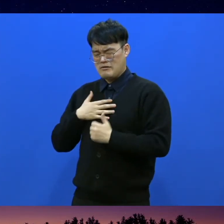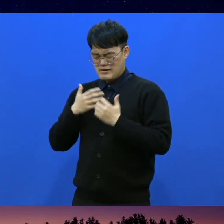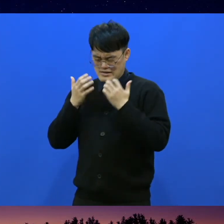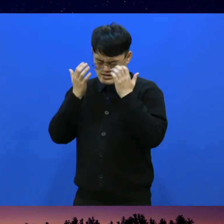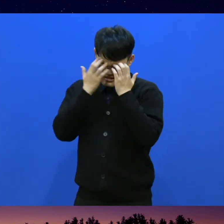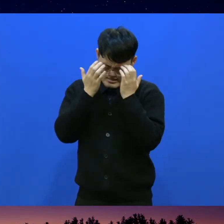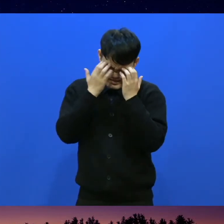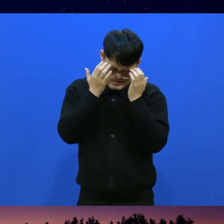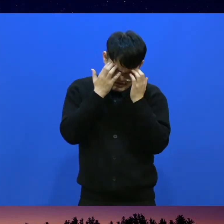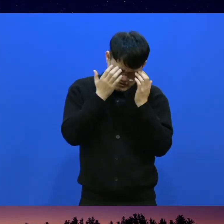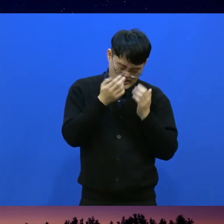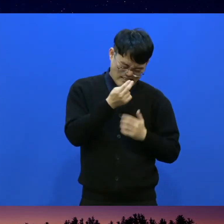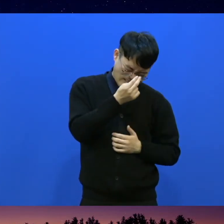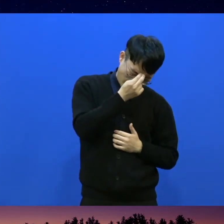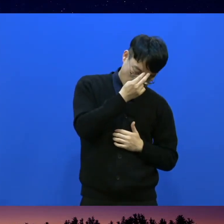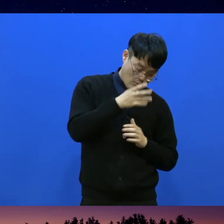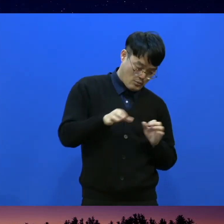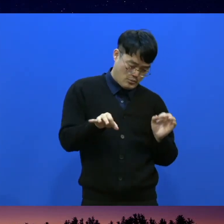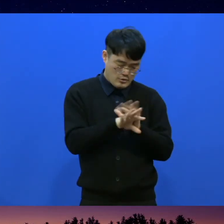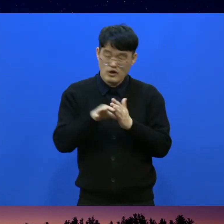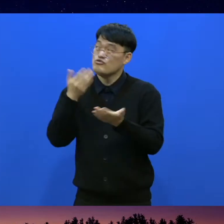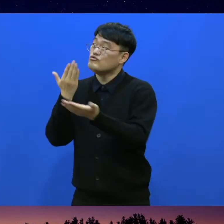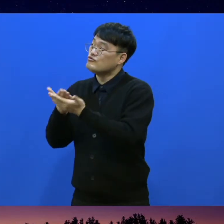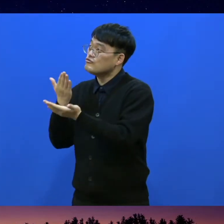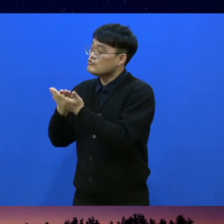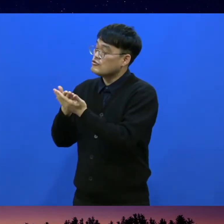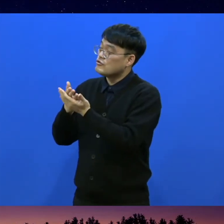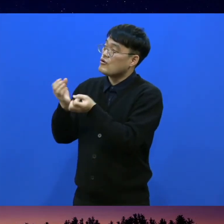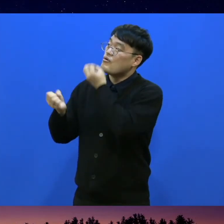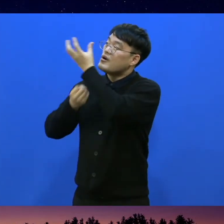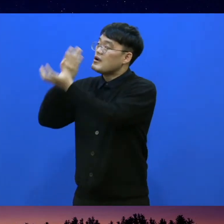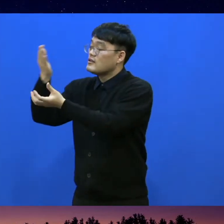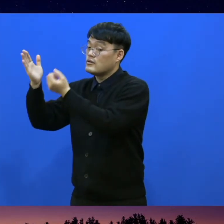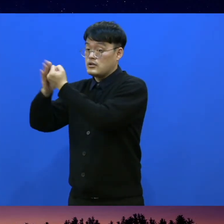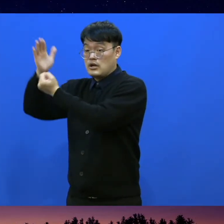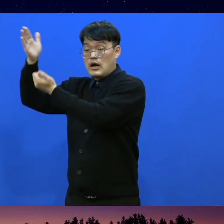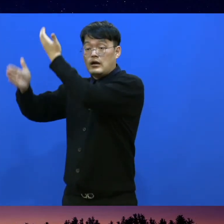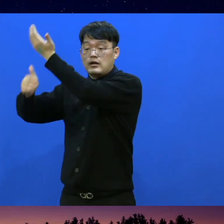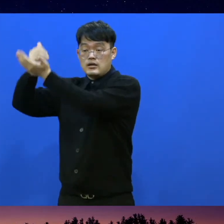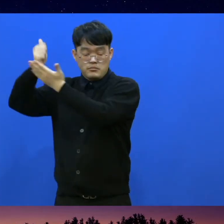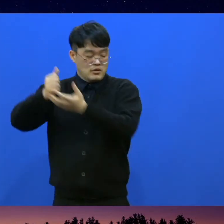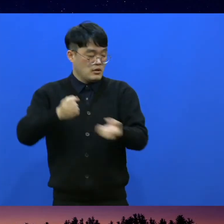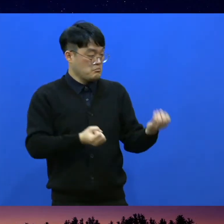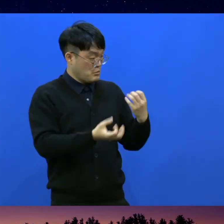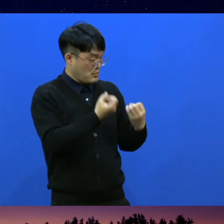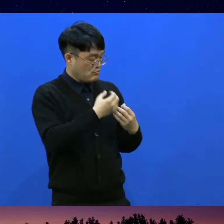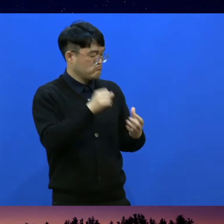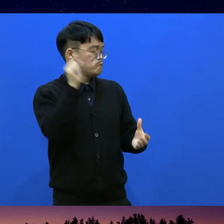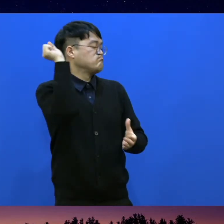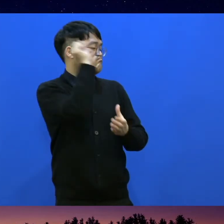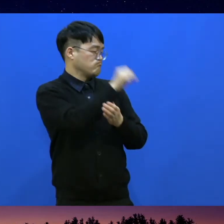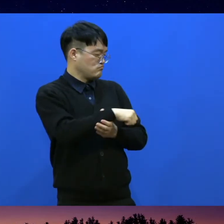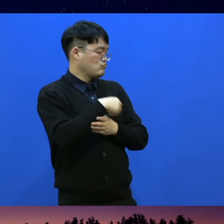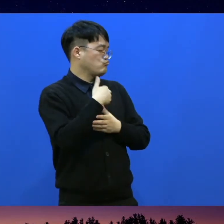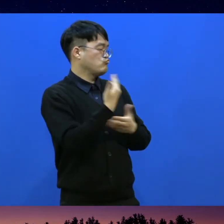것은 내게 근심이 없게 하옵소서 했더니 하나님이 그가 구하는 것을 허락하셨더라.